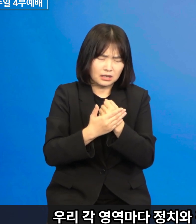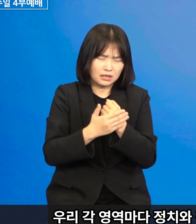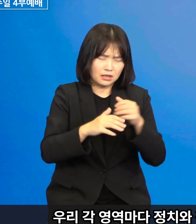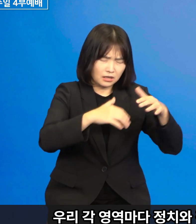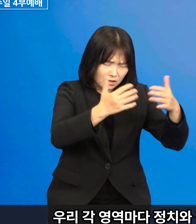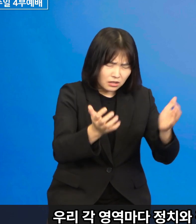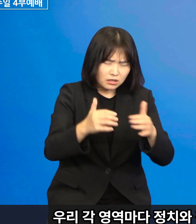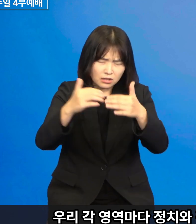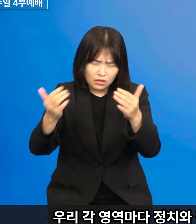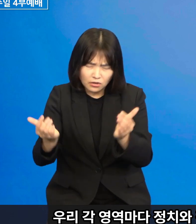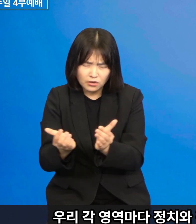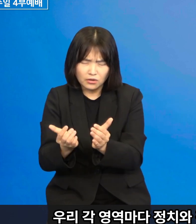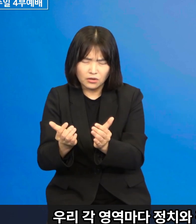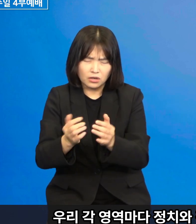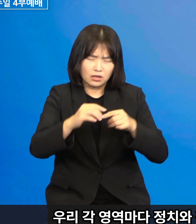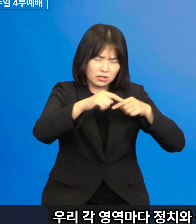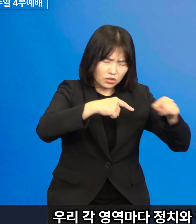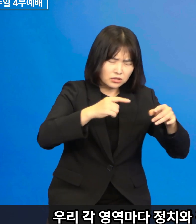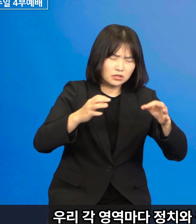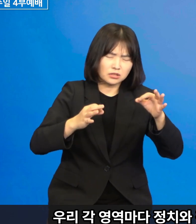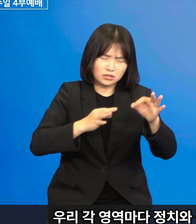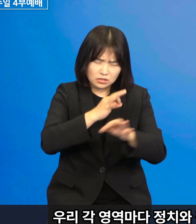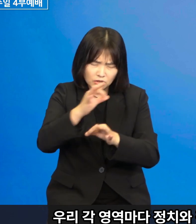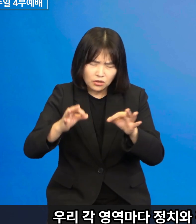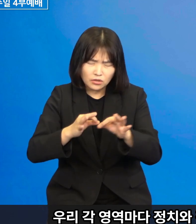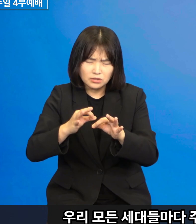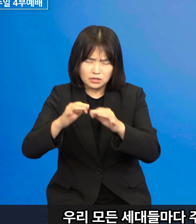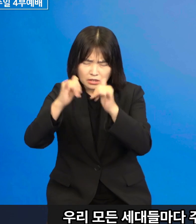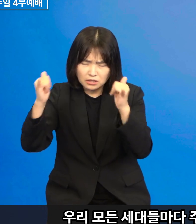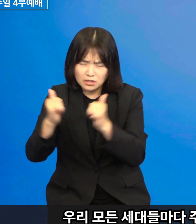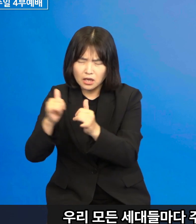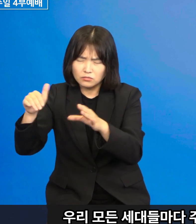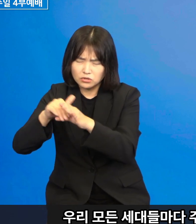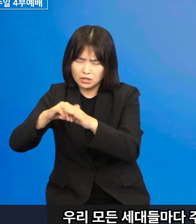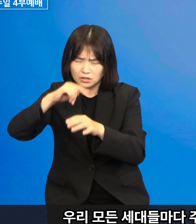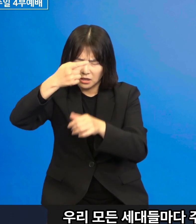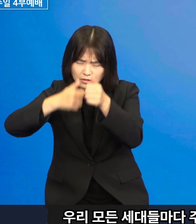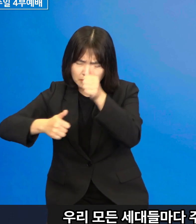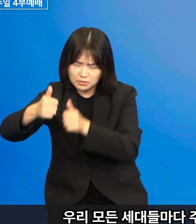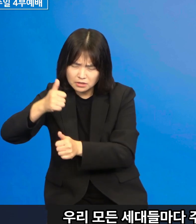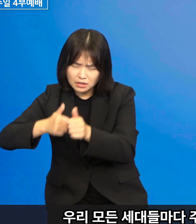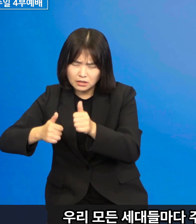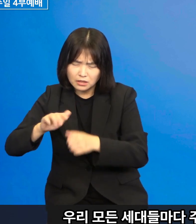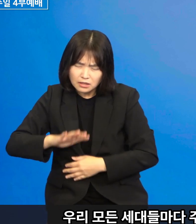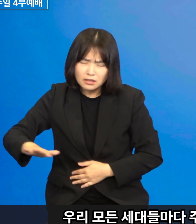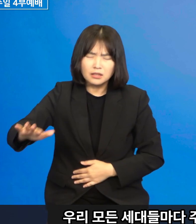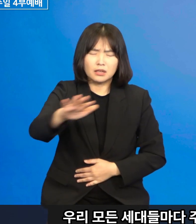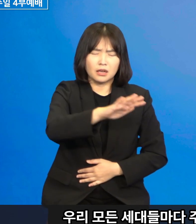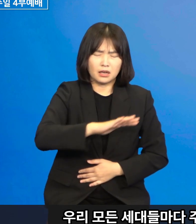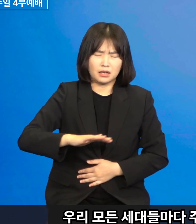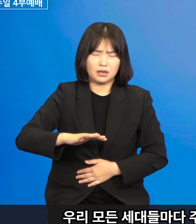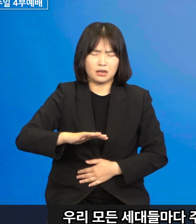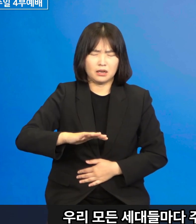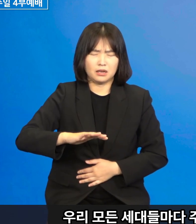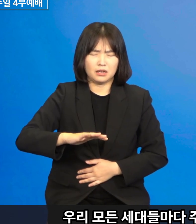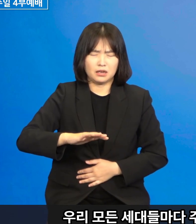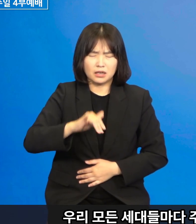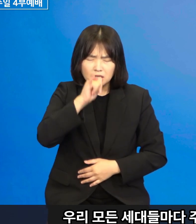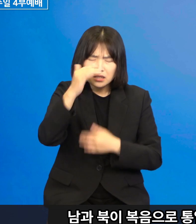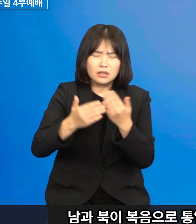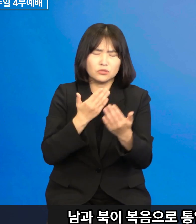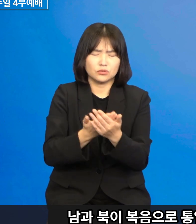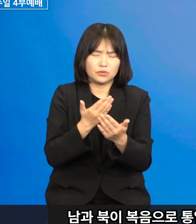영역마다 정치와 경제와 사회와 문화와 다음 세대 우리 모든 세대들마다 주여 일어나게 하여